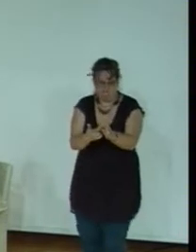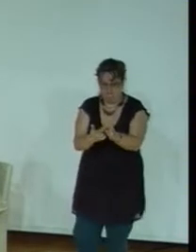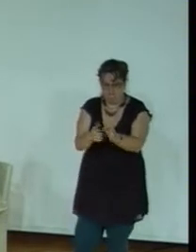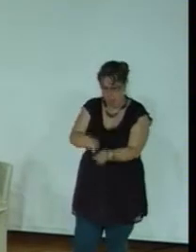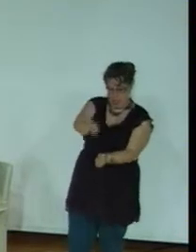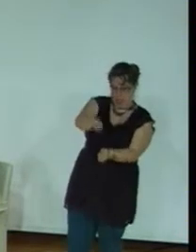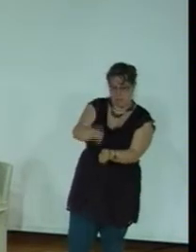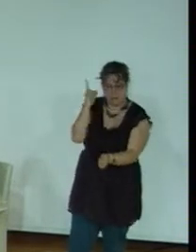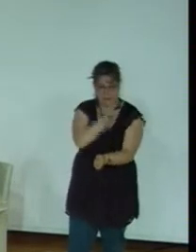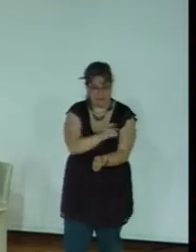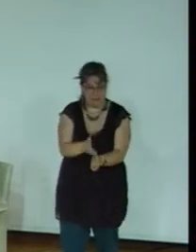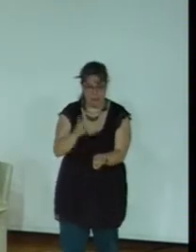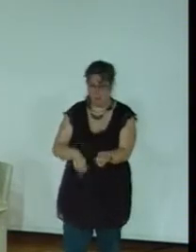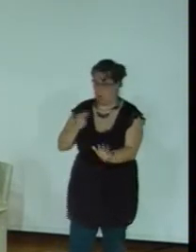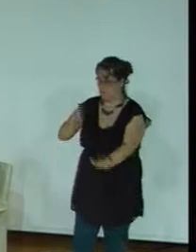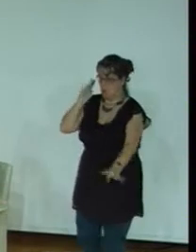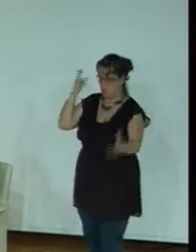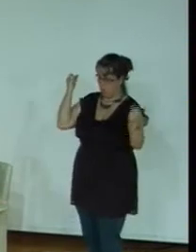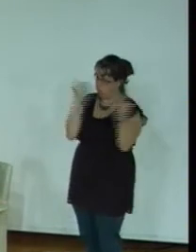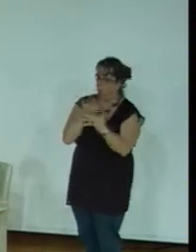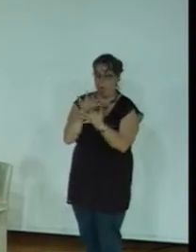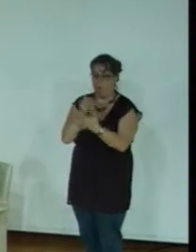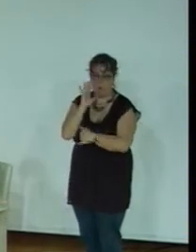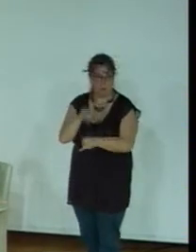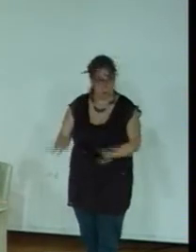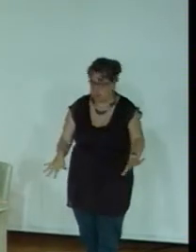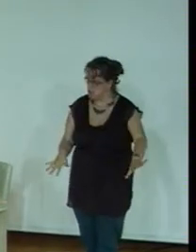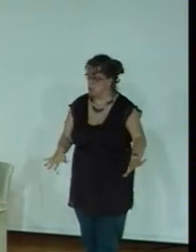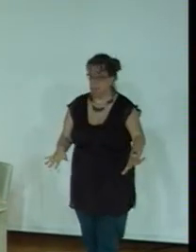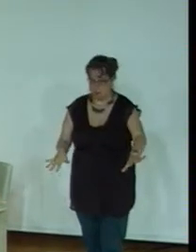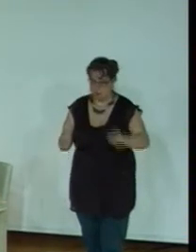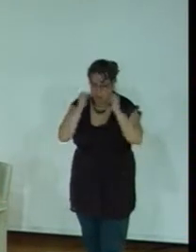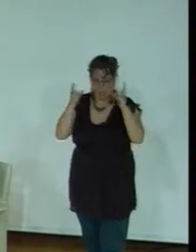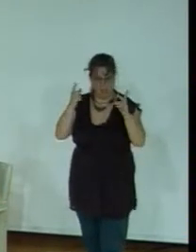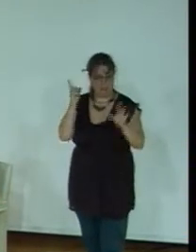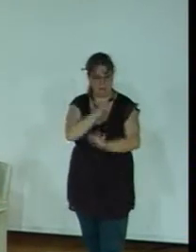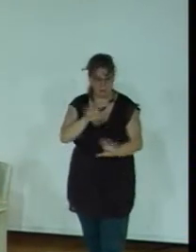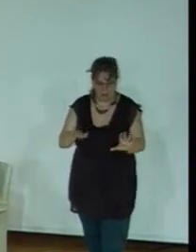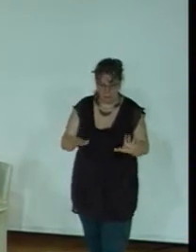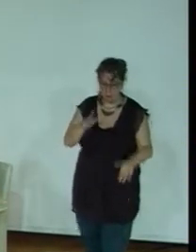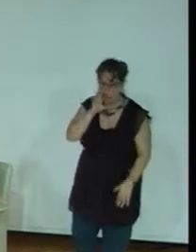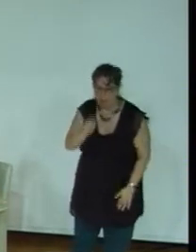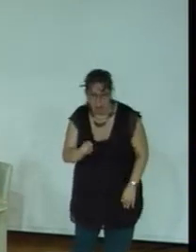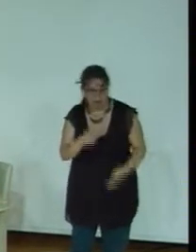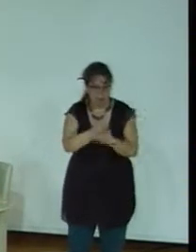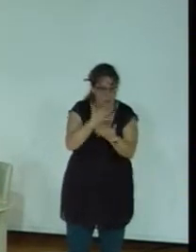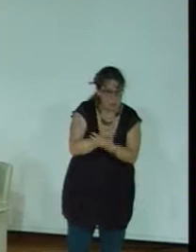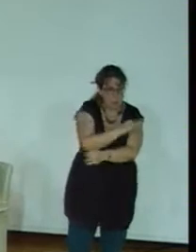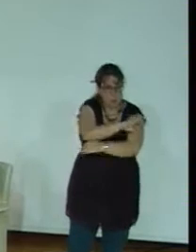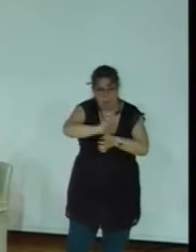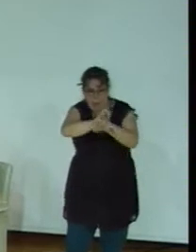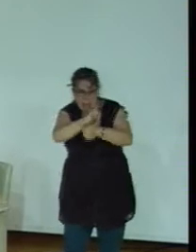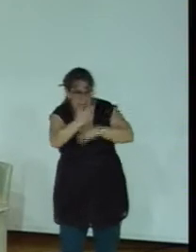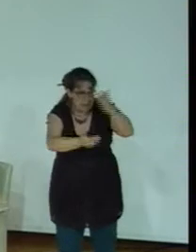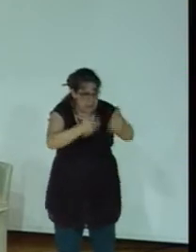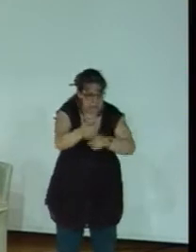aujourd'hui. Je les découvre avec vous minute après minute dans la presse. Je constate les mesures qui